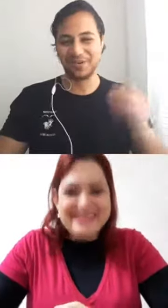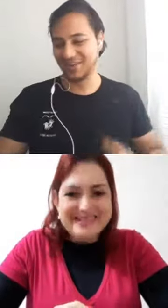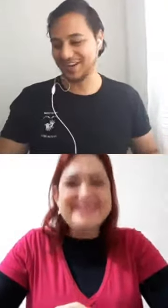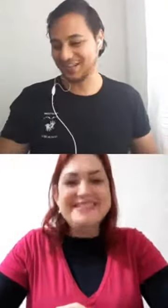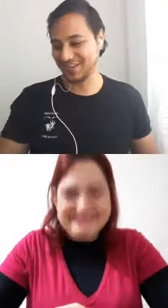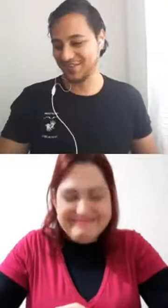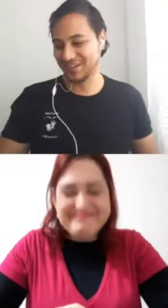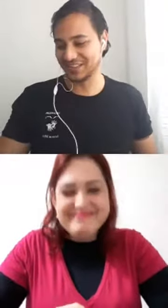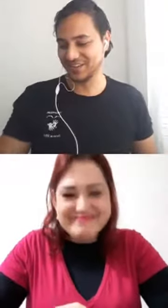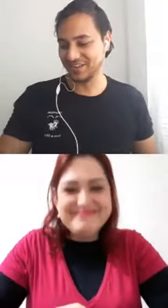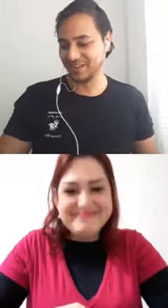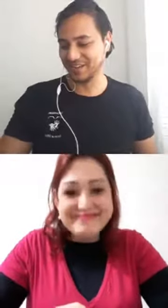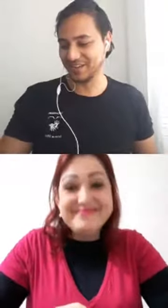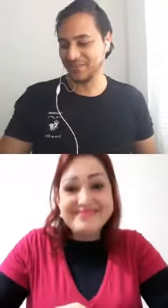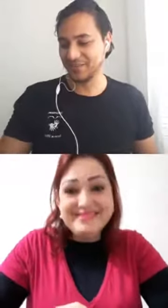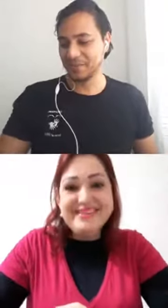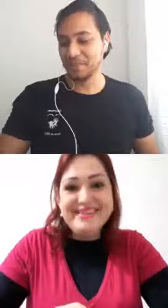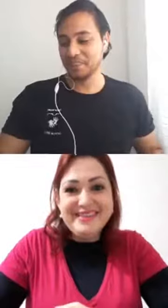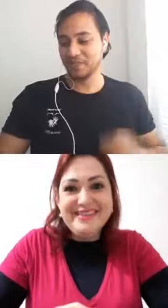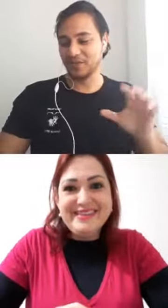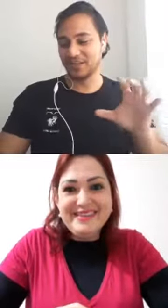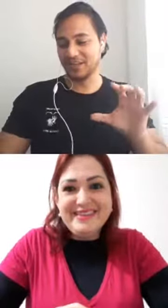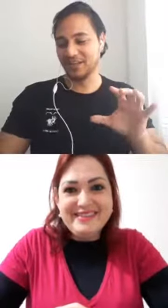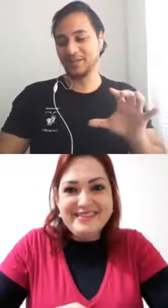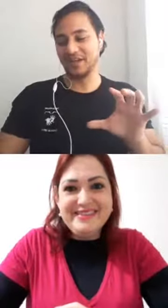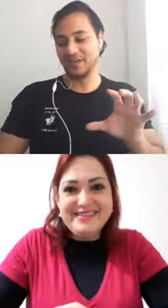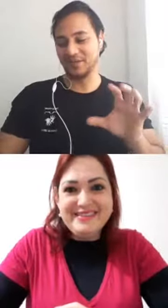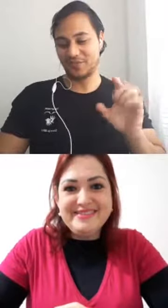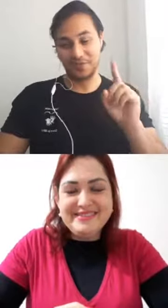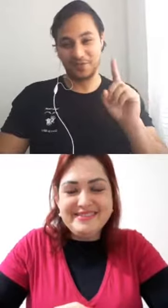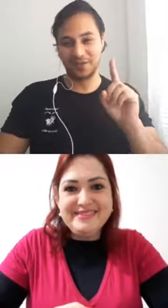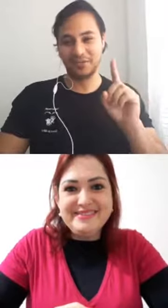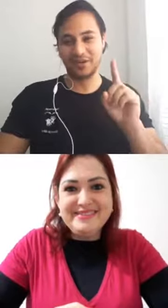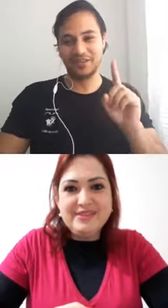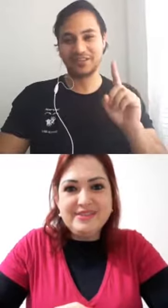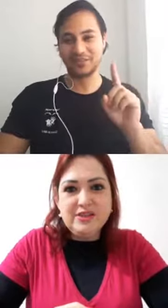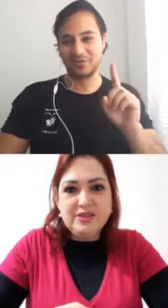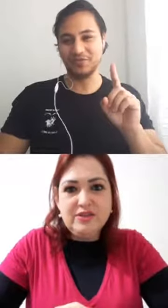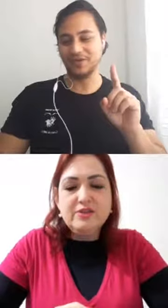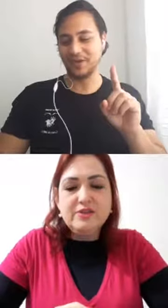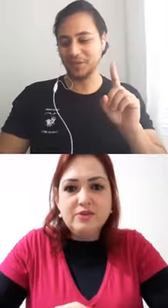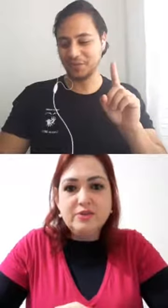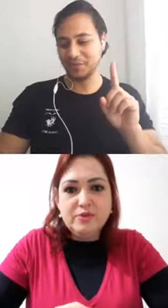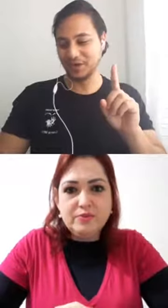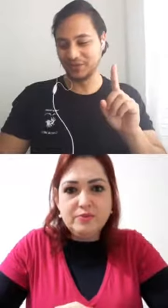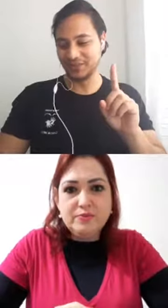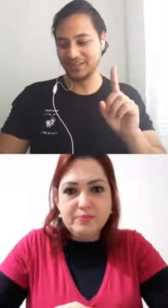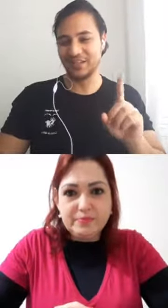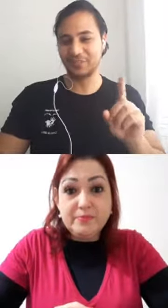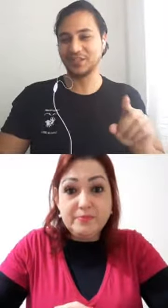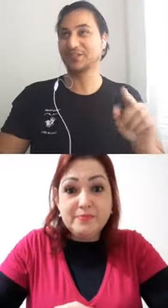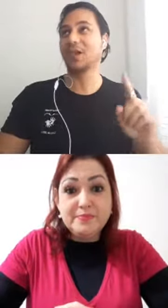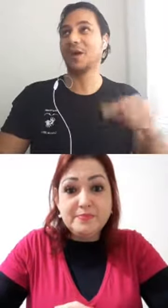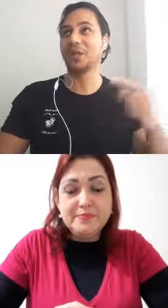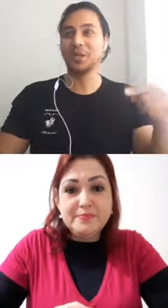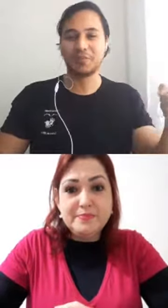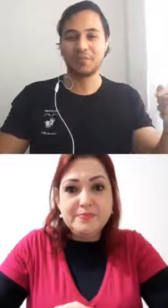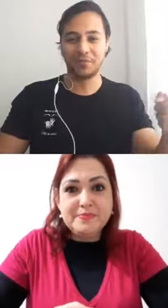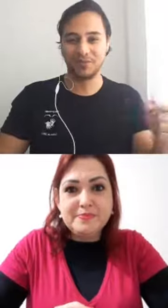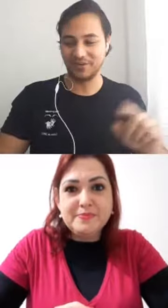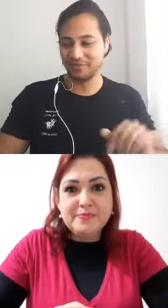sempre conversa, né, conversava na escola e tal. Eu tenho aqui também uma muito importante na nossa profissão. A última pergunta. Daí depois você vai dar